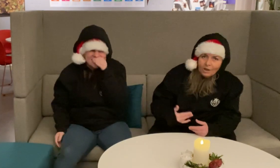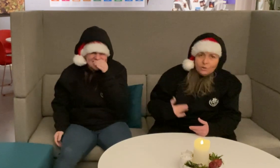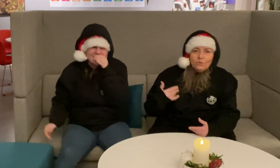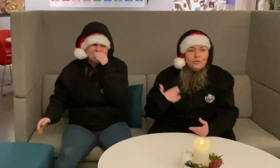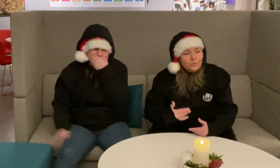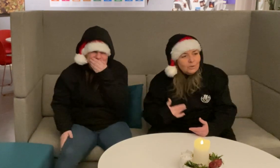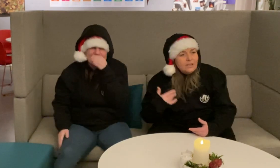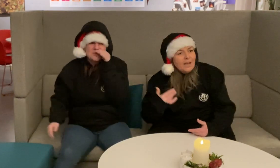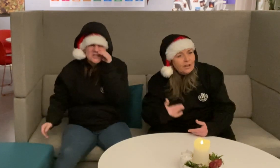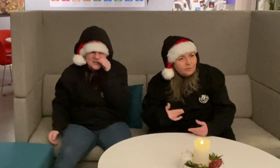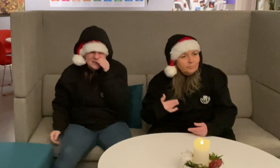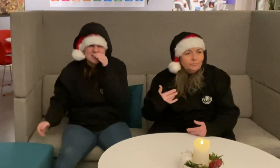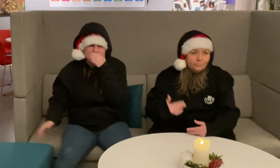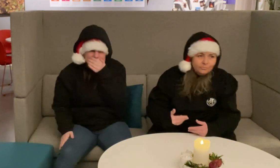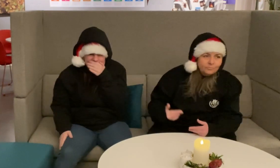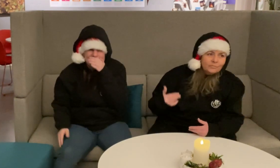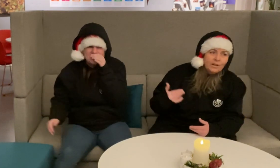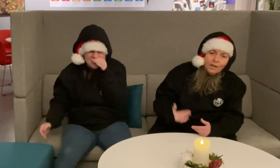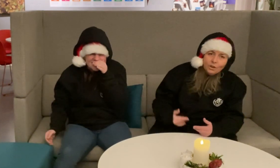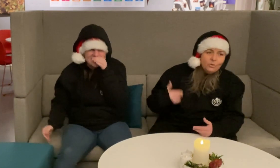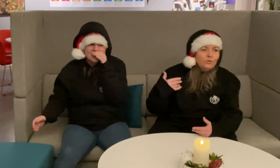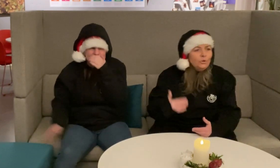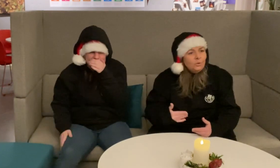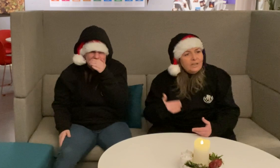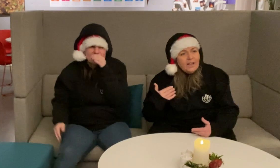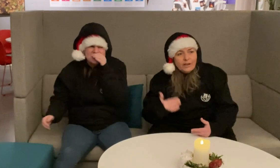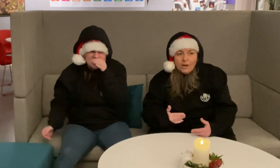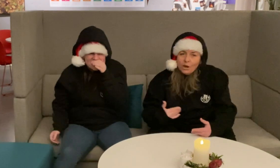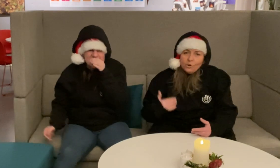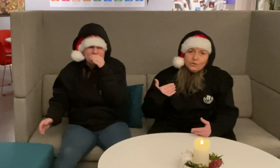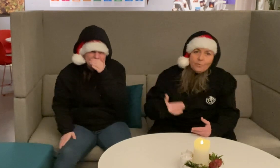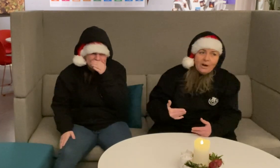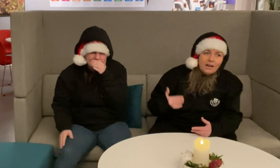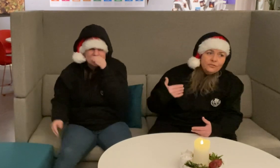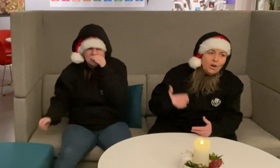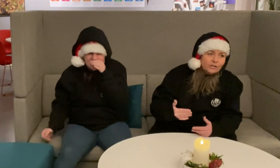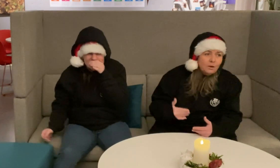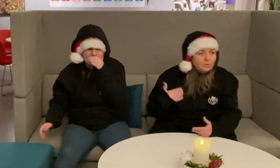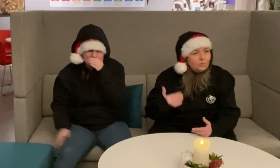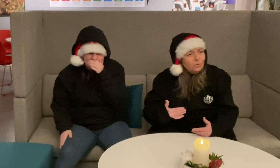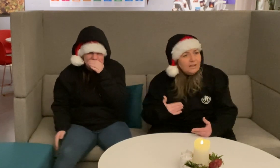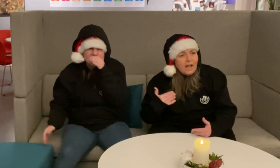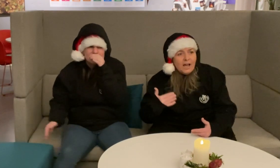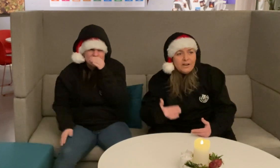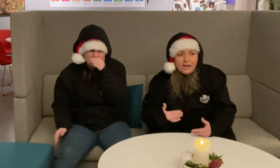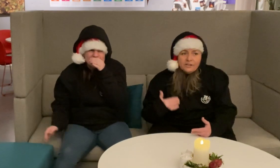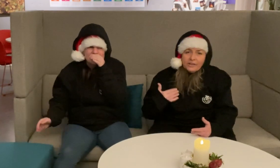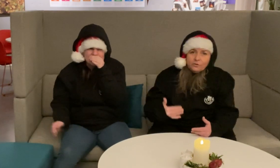Nu är det jul igen. Nu är det jul igen. Och snö på alla taken. På skolan är det enda sektorn som